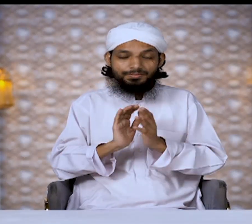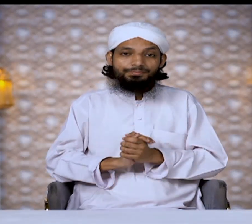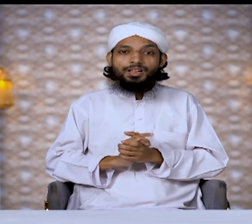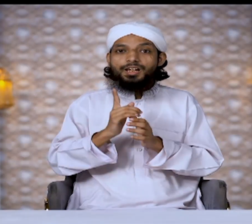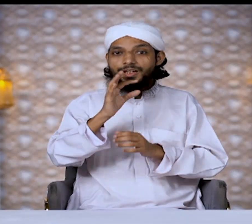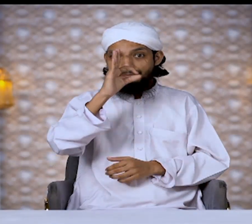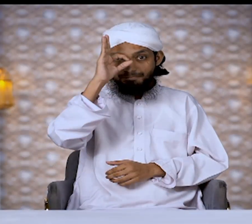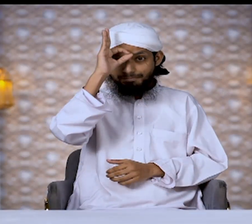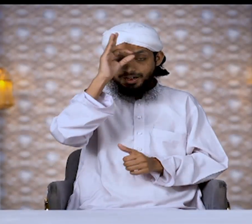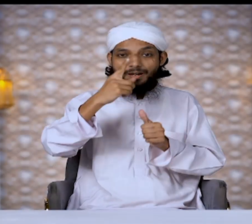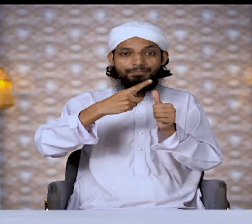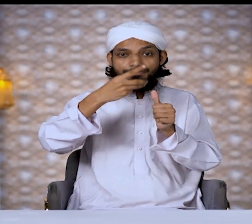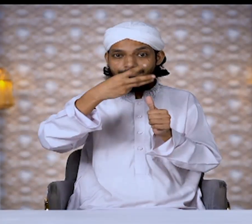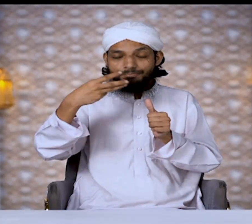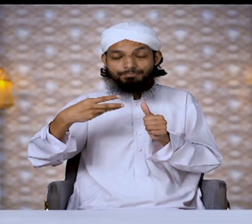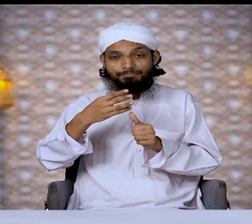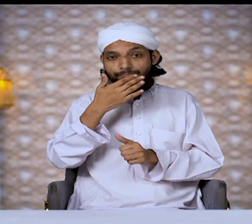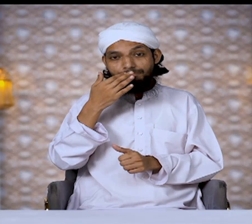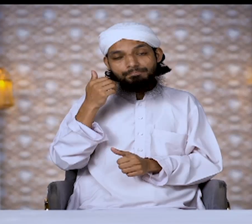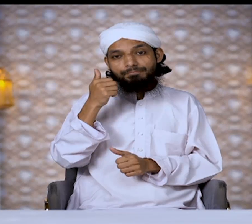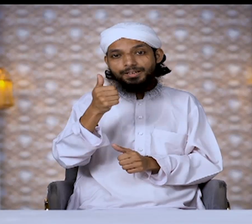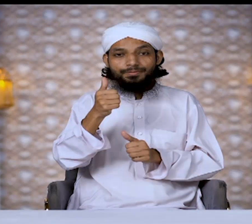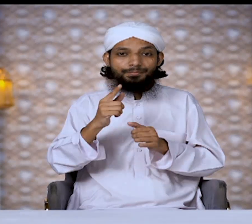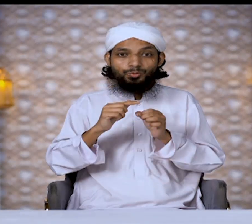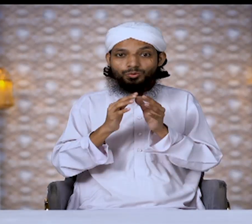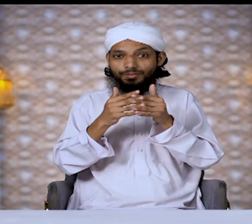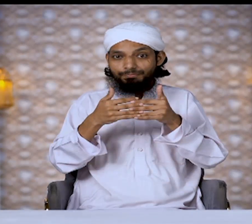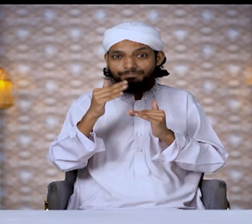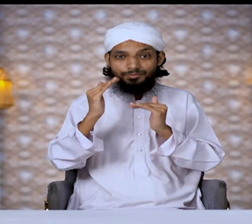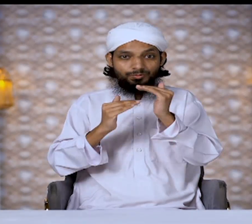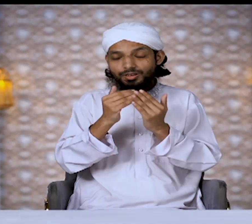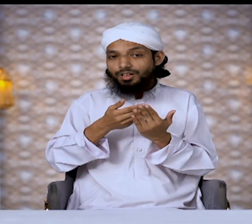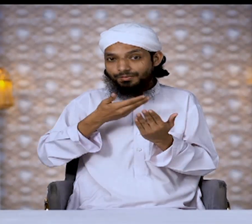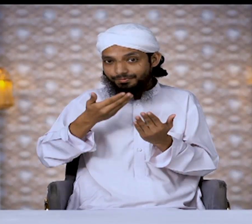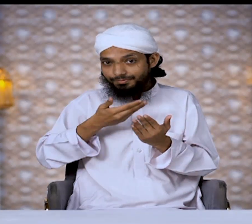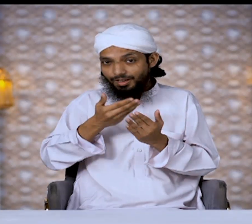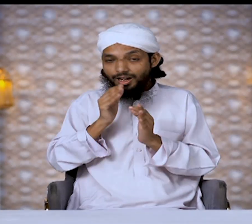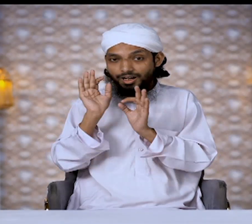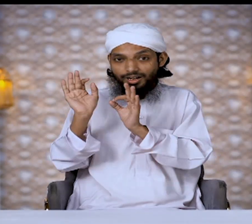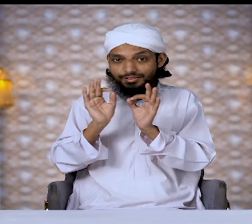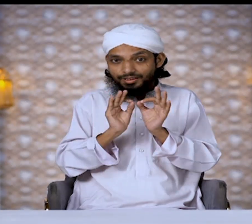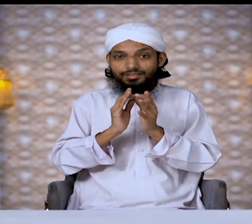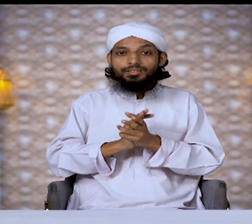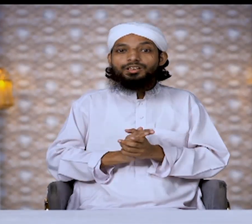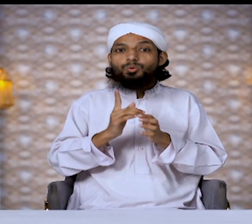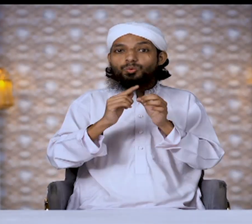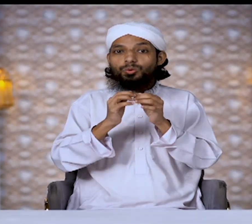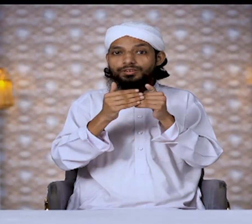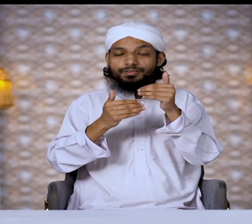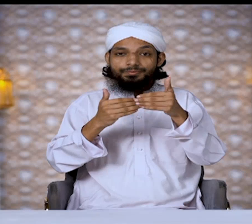رحمۃ اللہ علیہ کے ترجمے کی بہت بڑی خوبی ہے۔ آپ رحمۃ اللہ علیہ نے ترجمہ کرواتے وقت اس بات کا خاص خیال رکھا کہ ترجمہ